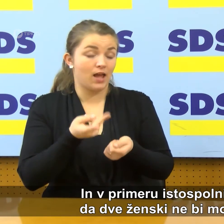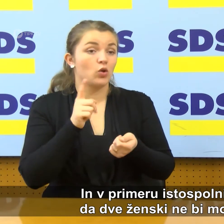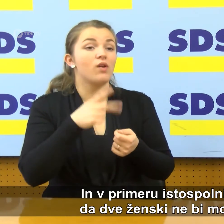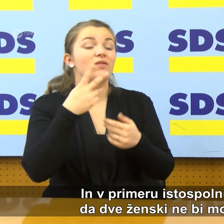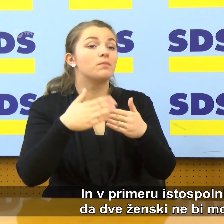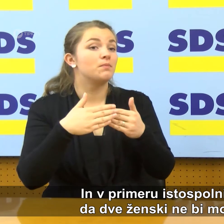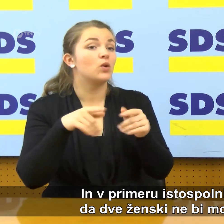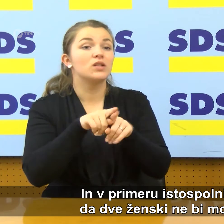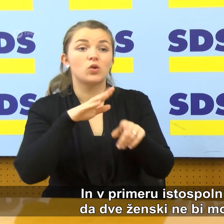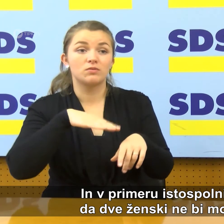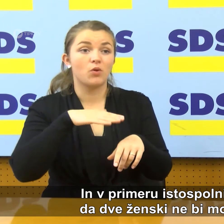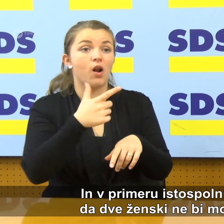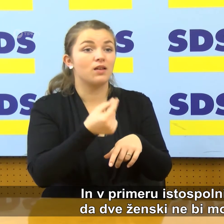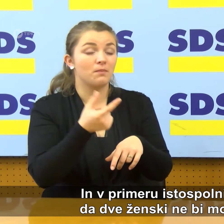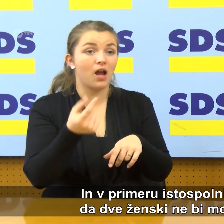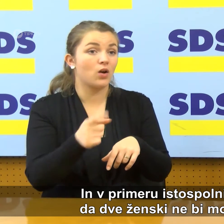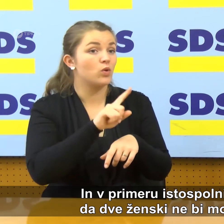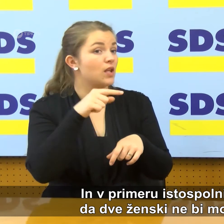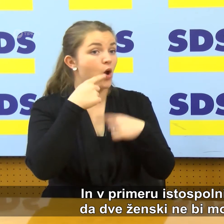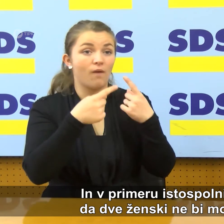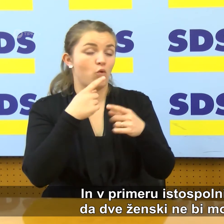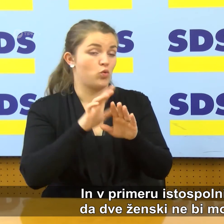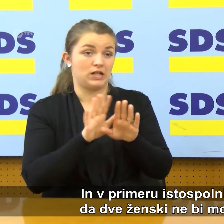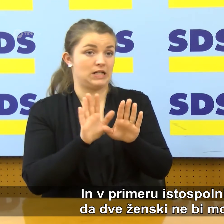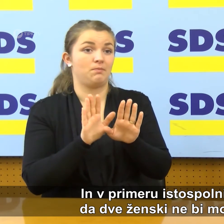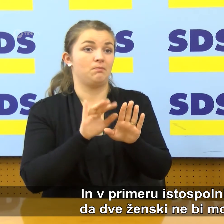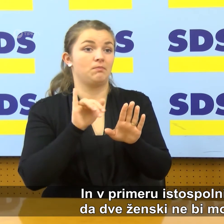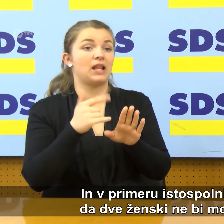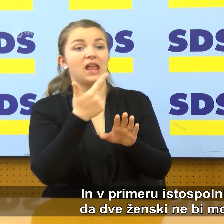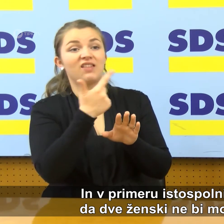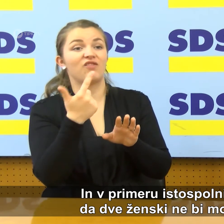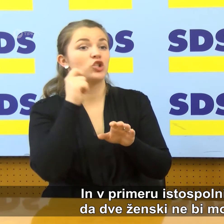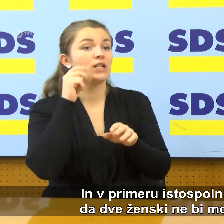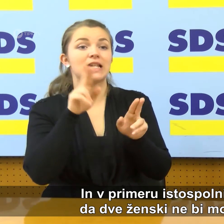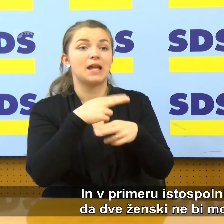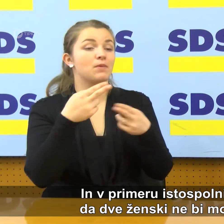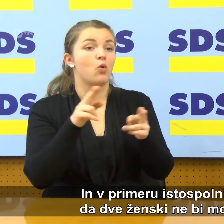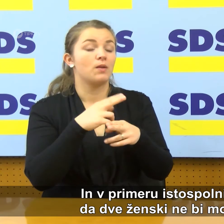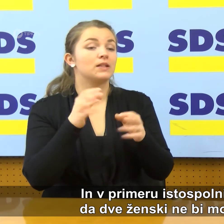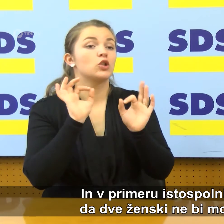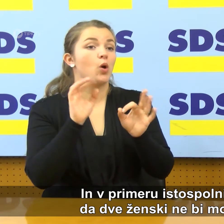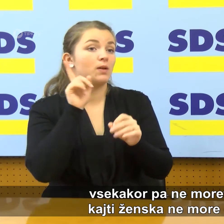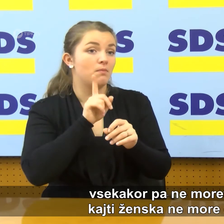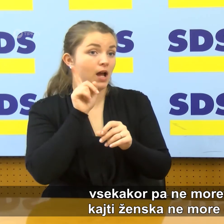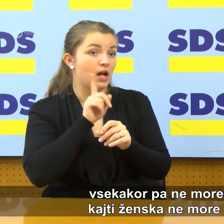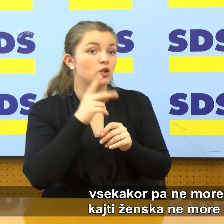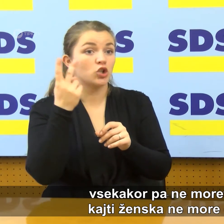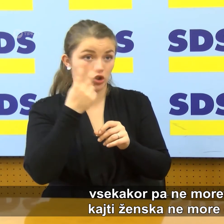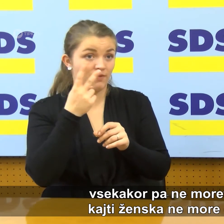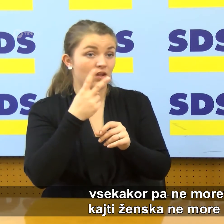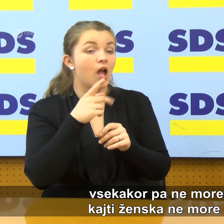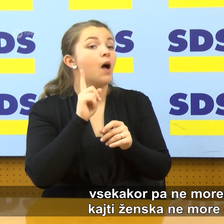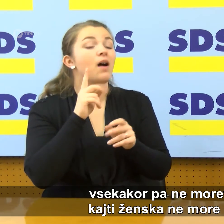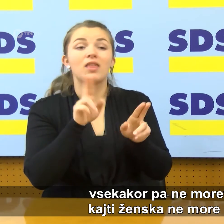In v primeru istospolnih parov ne govorim, da dve ženski ne bi morale biti dobre matere. Vsekakor pa